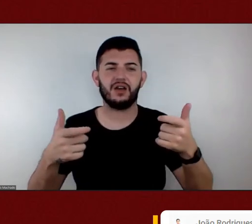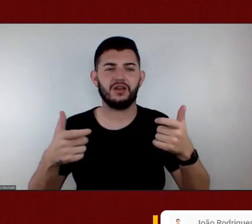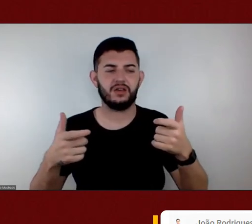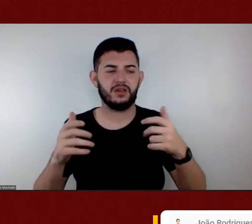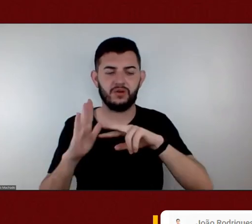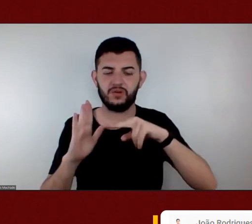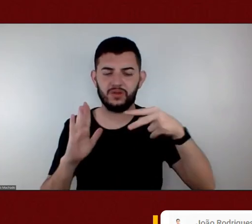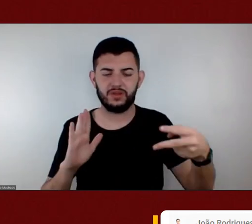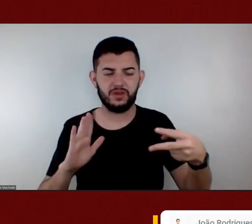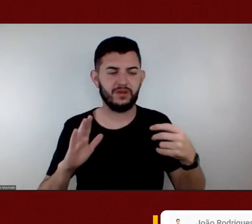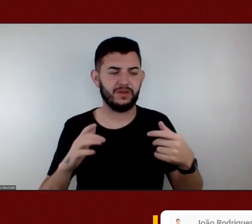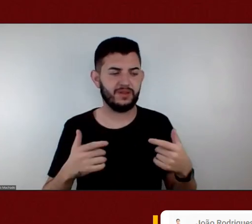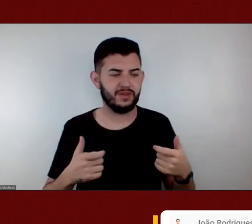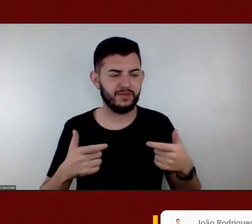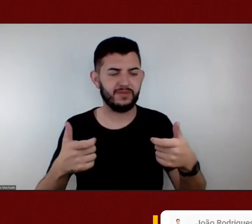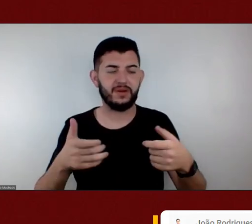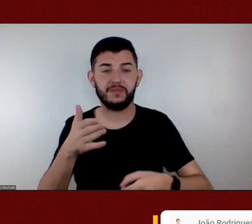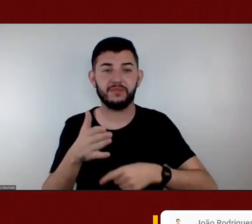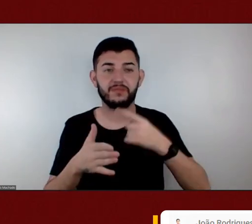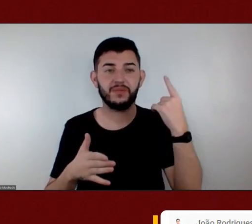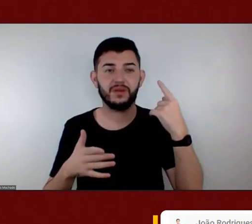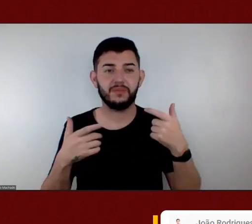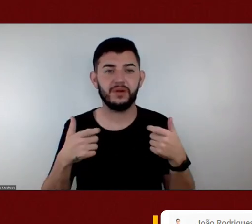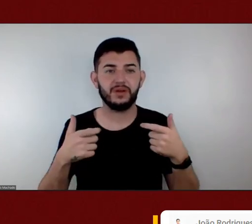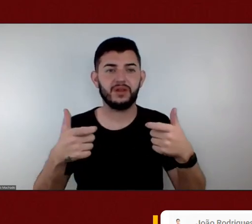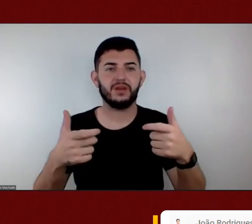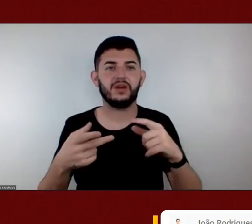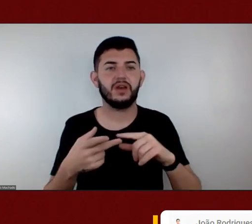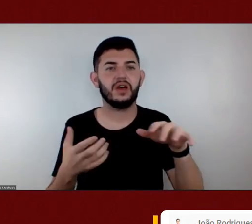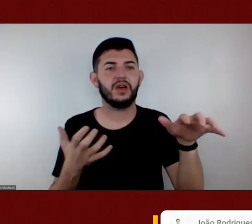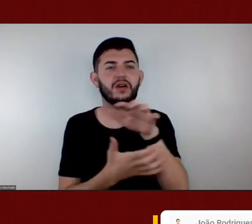Primeira Guerra Mundial, Revolução Bolchevique,